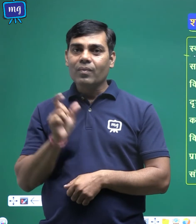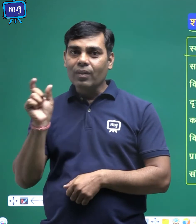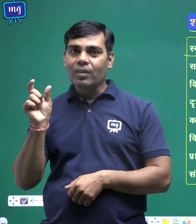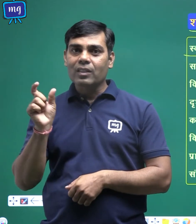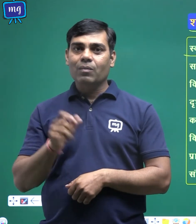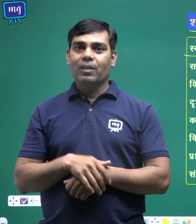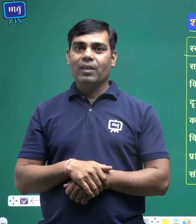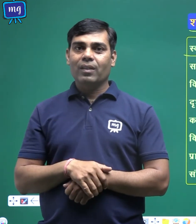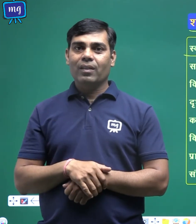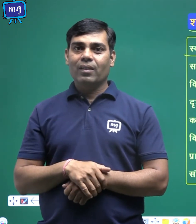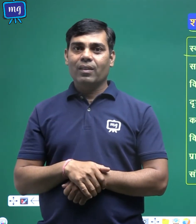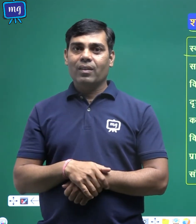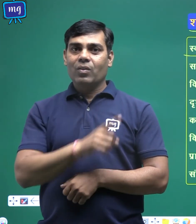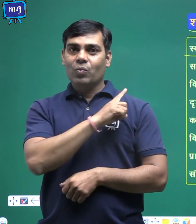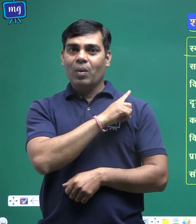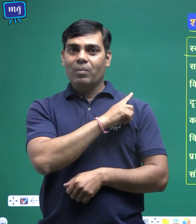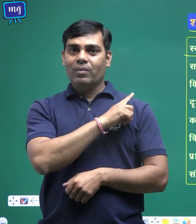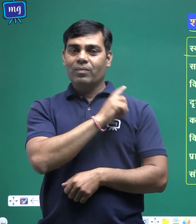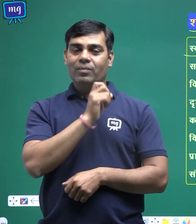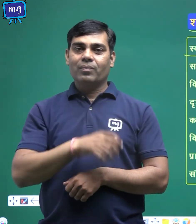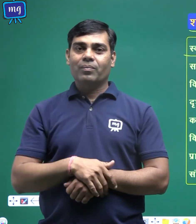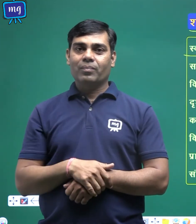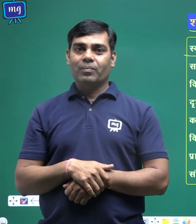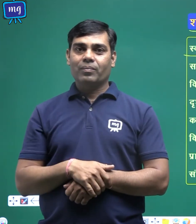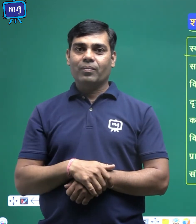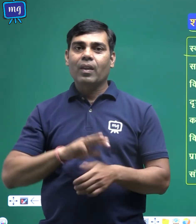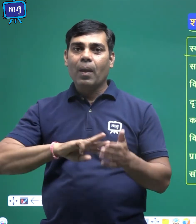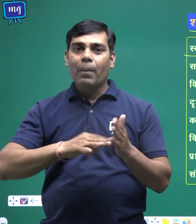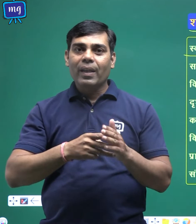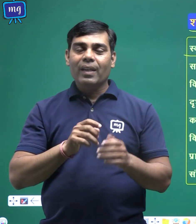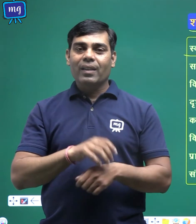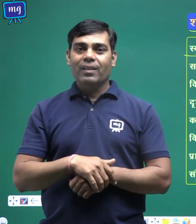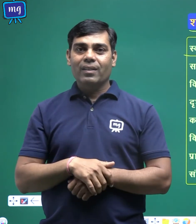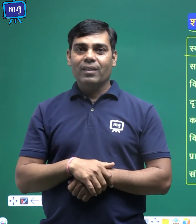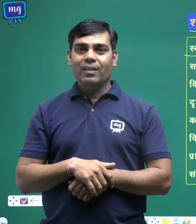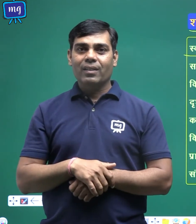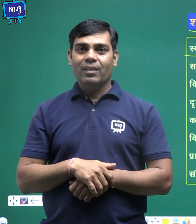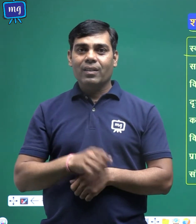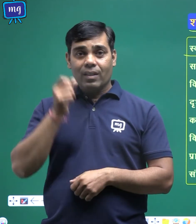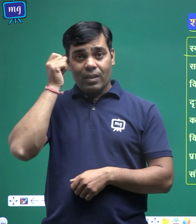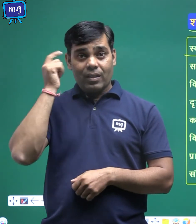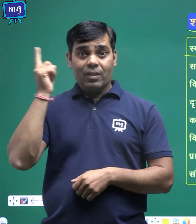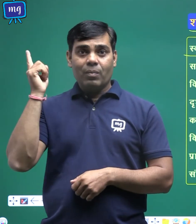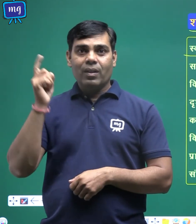है स्वप्न, अर्थ है सपना,